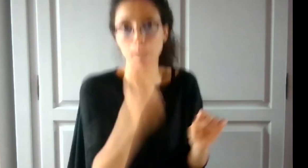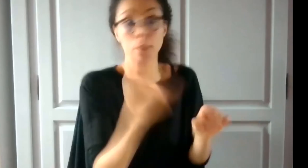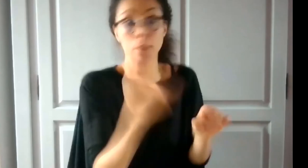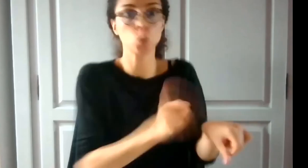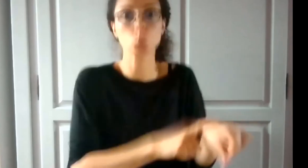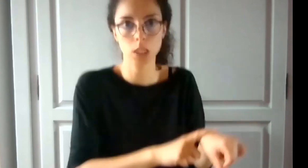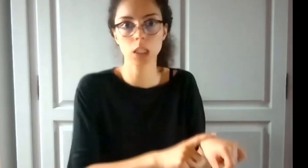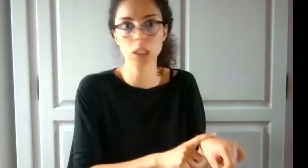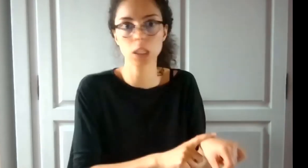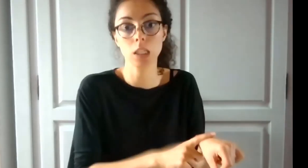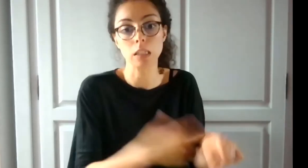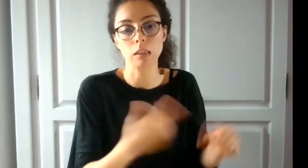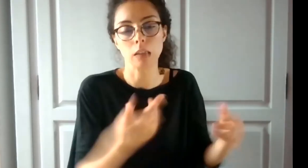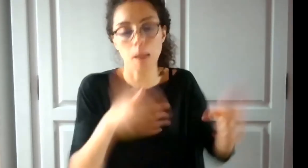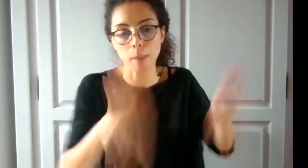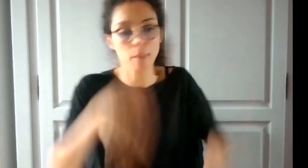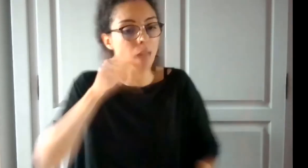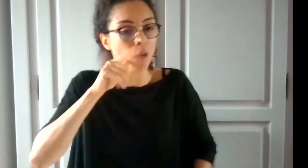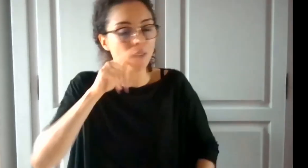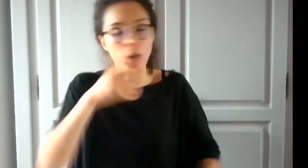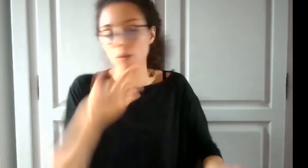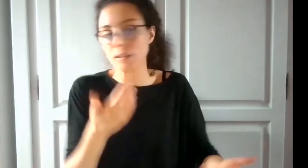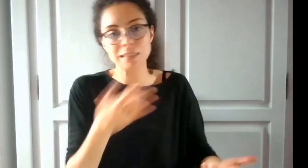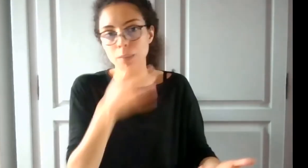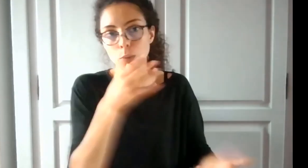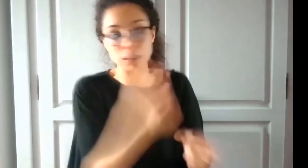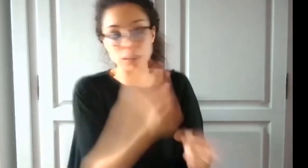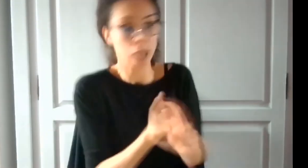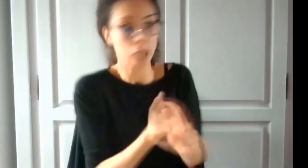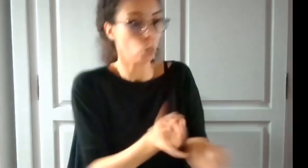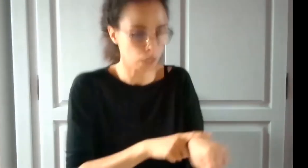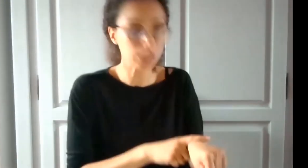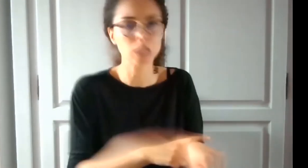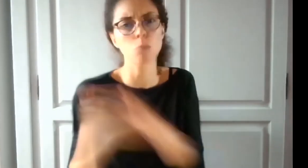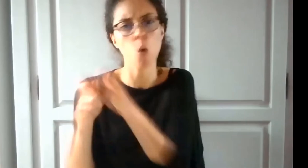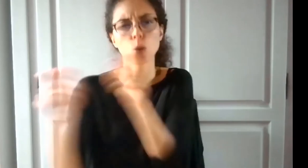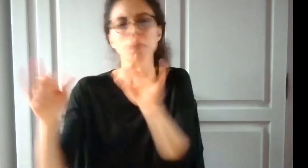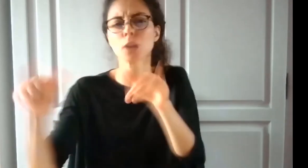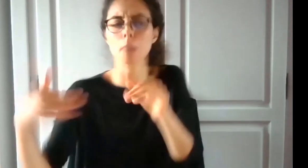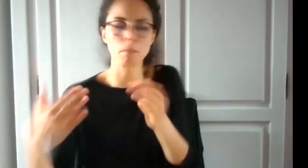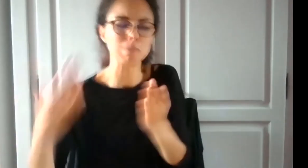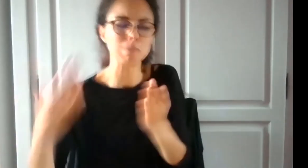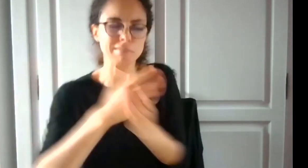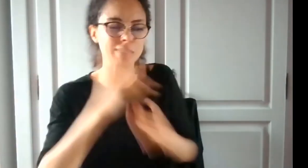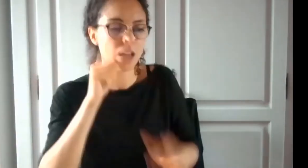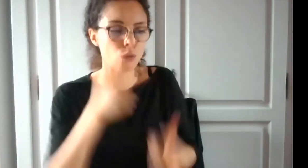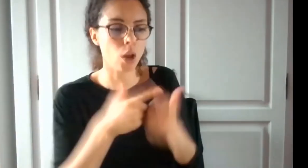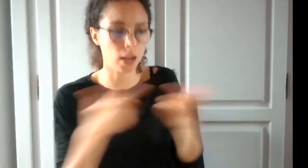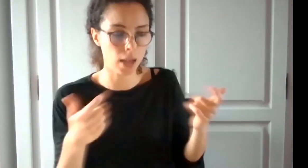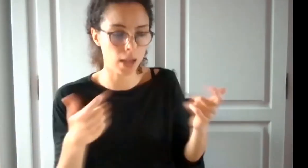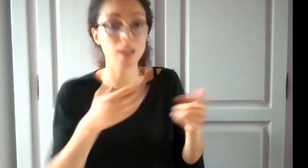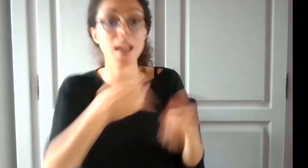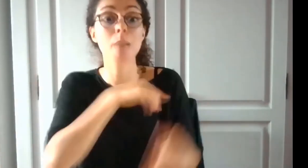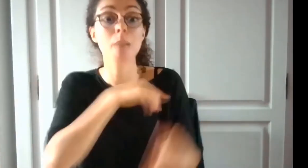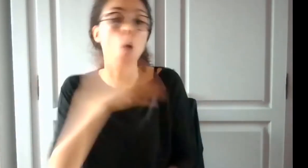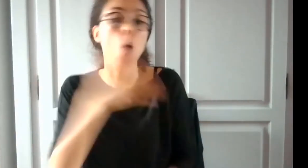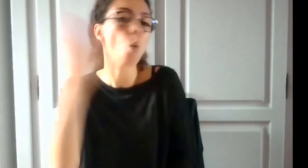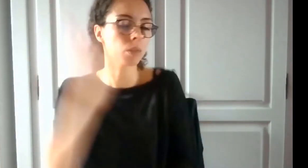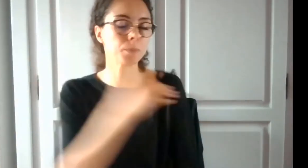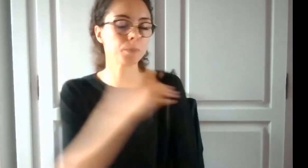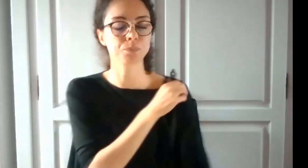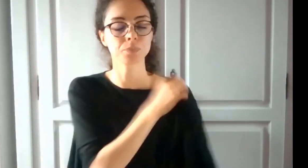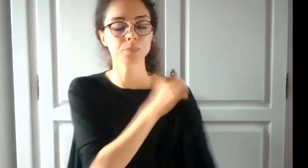que possible, malgré tous les efforts qui ont été faits par les entreprises et par d'autres.